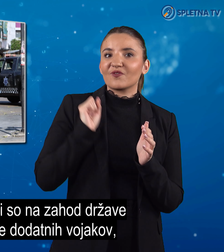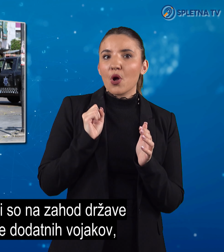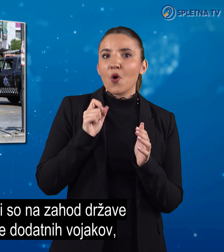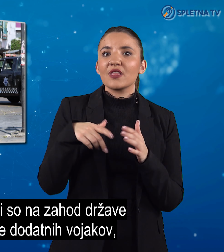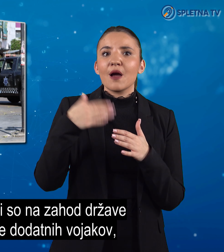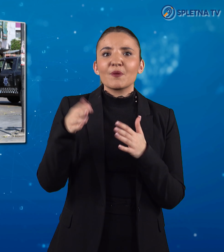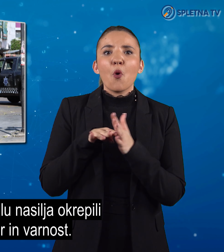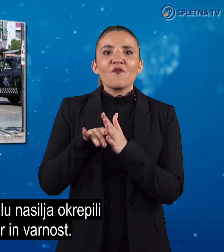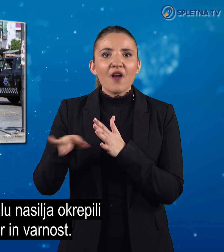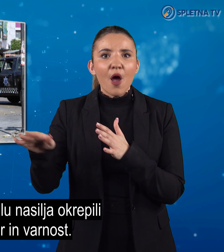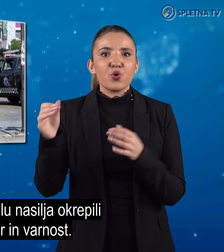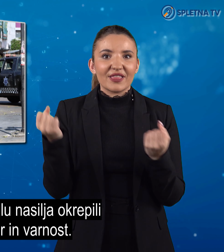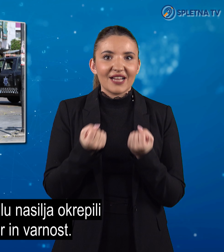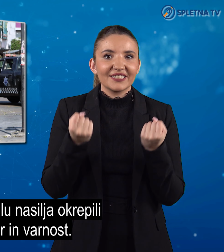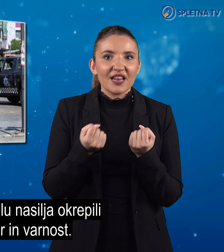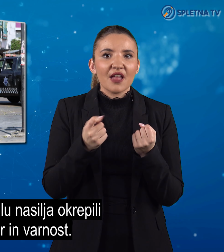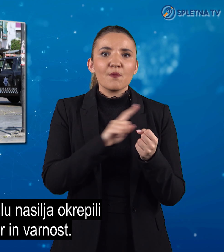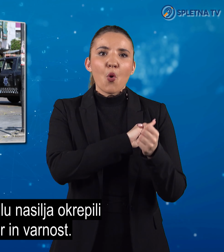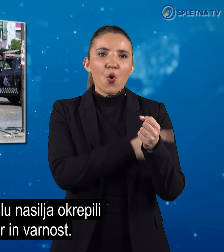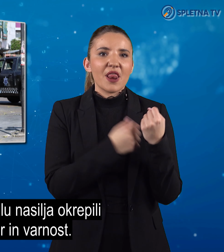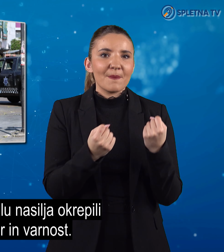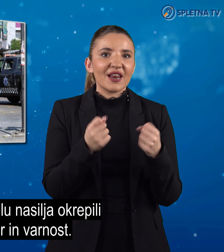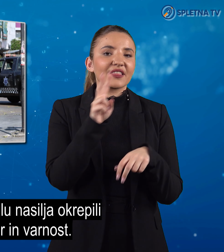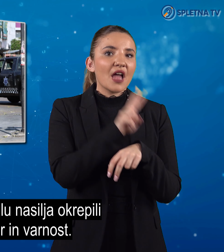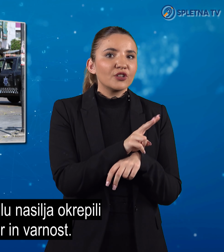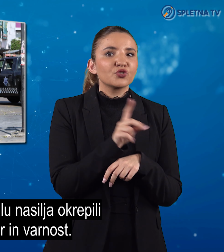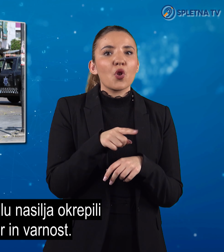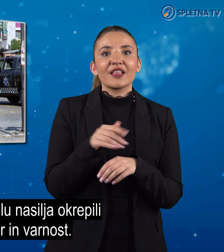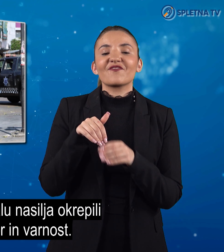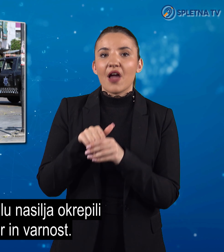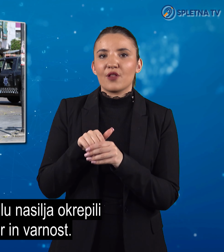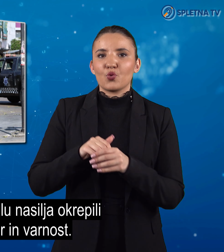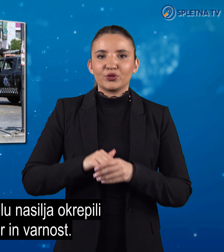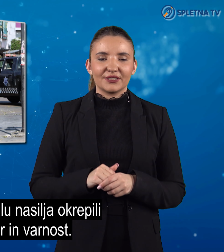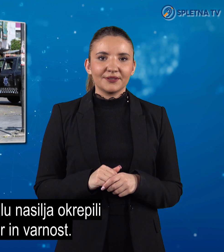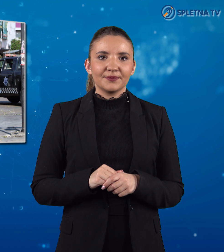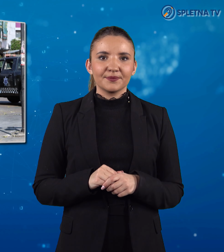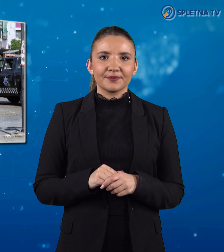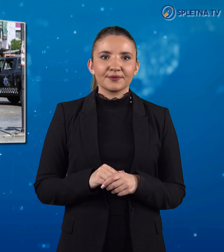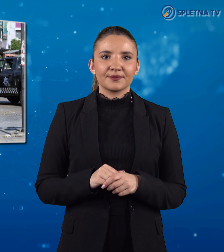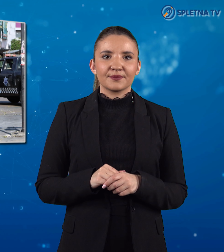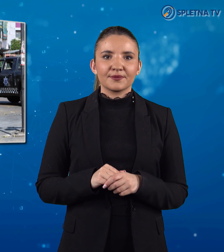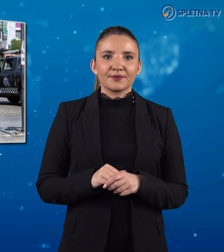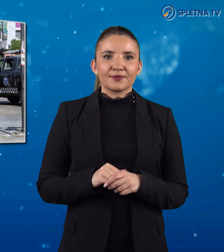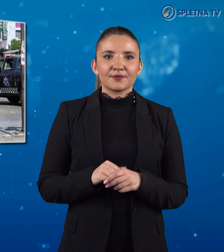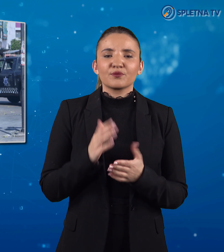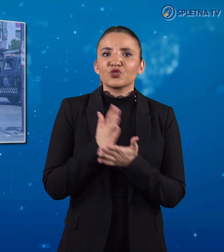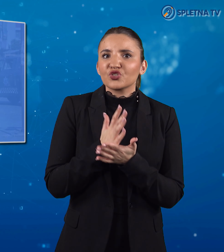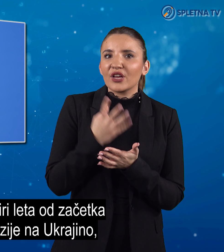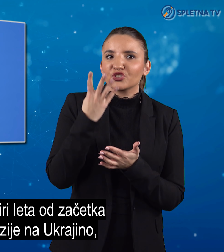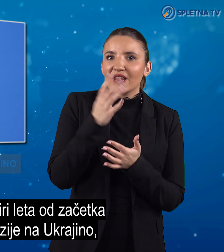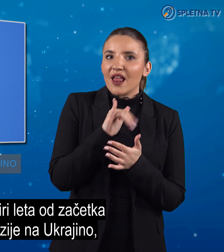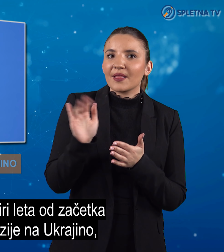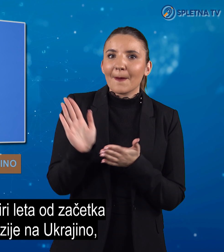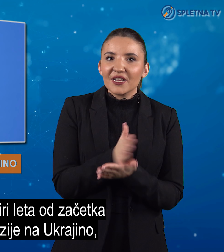valu nasilja okrepili nadzor in varnost. Minevajo 4